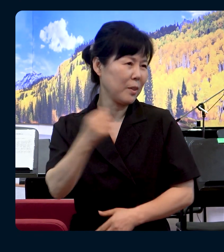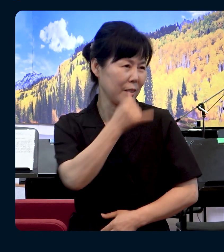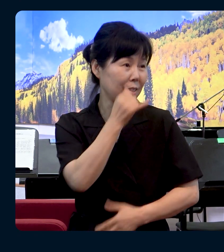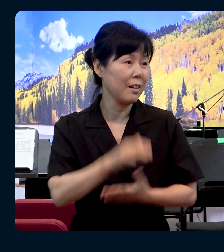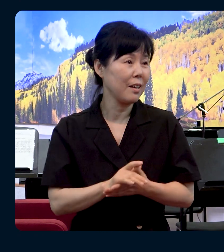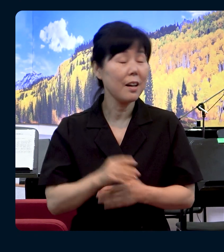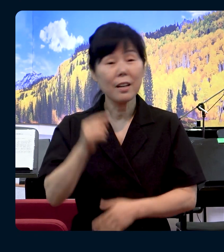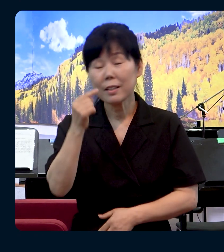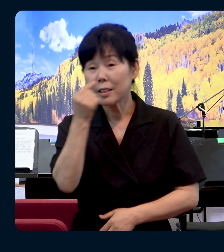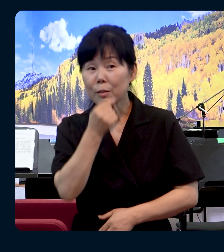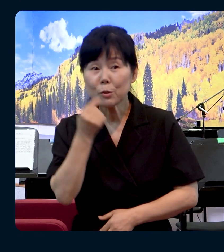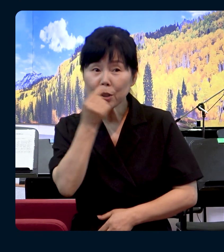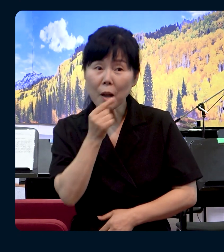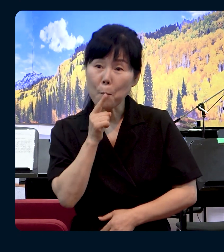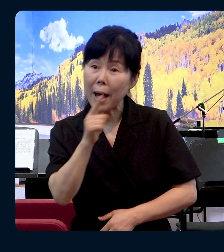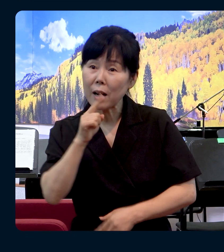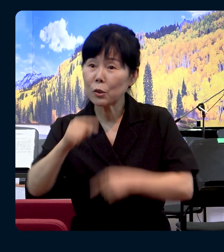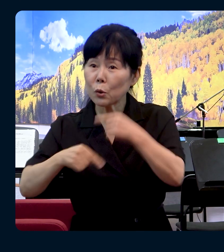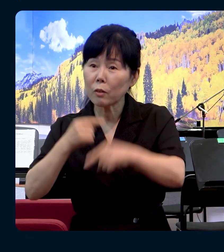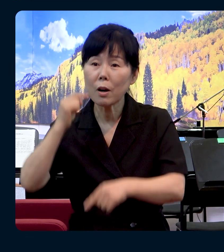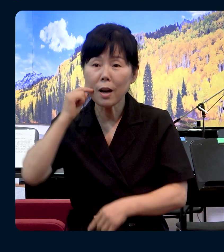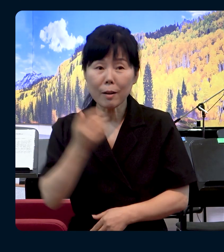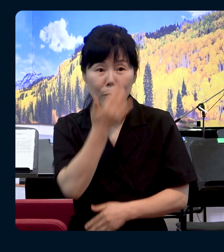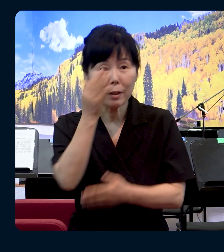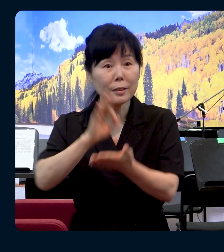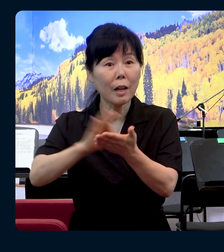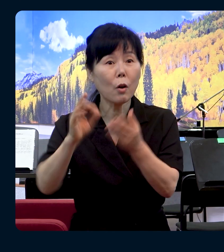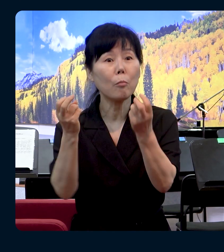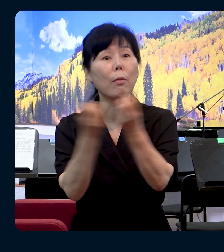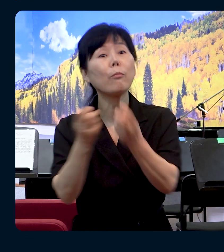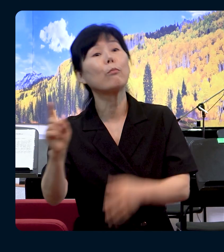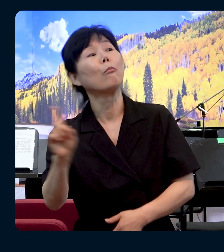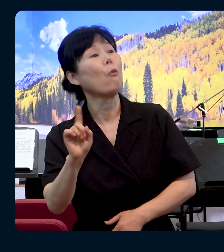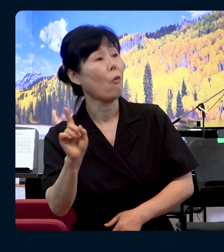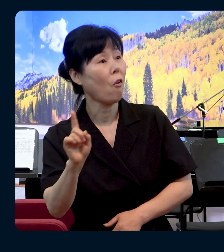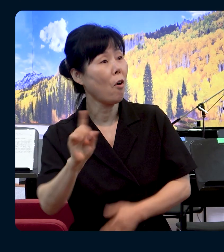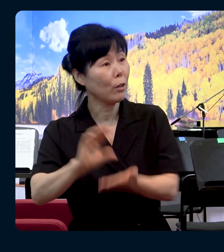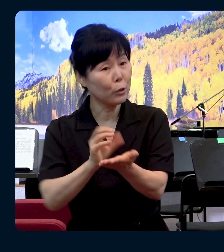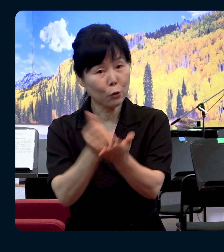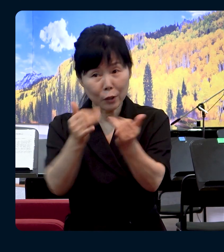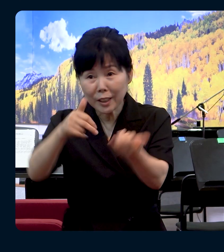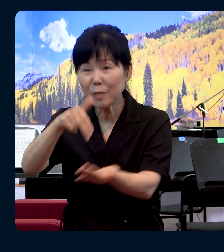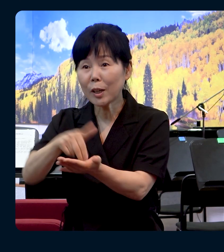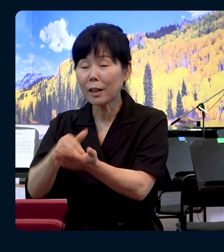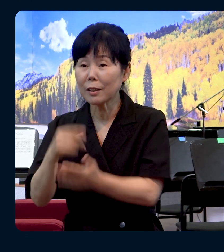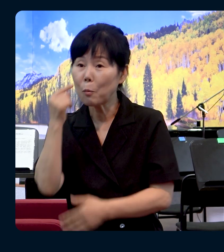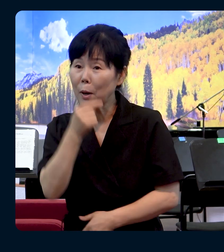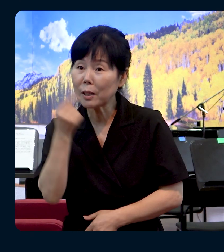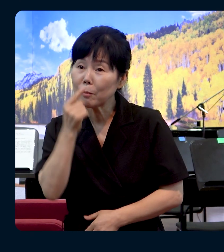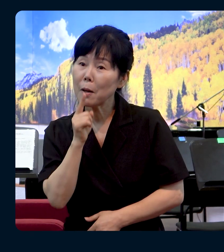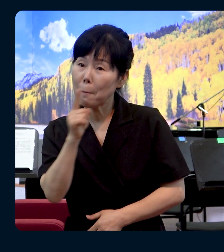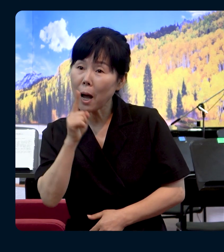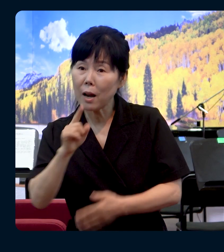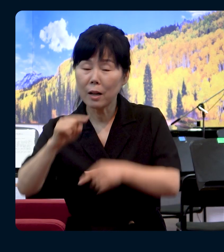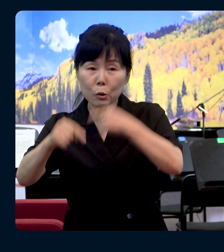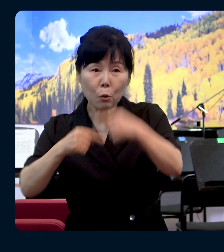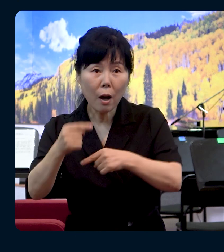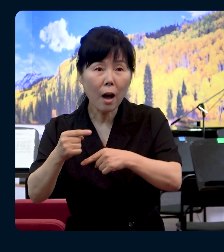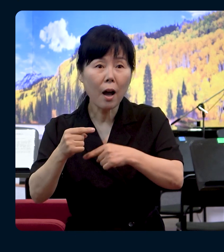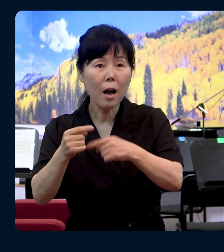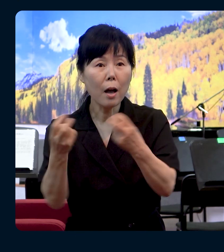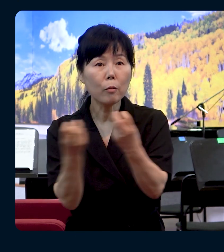권세를 아름답게 사용하는 것, 그럼 어떻게 하는 것이냐? 우리는 그리스도인으로서 우리 입술의 권세를 어떻게